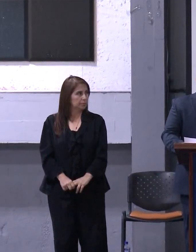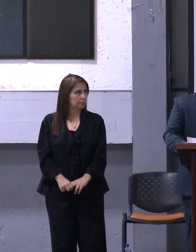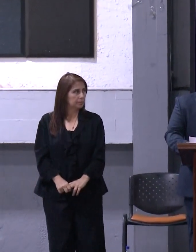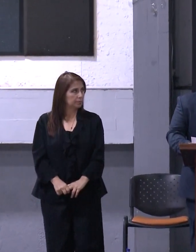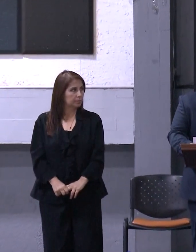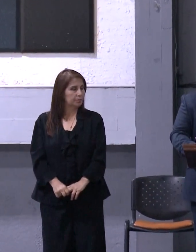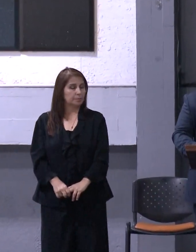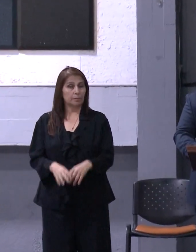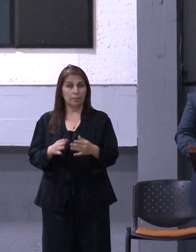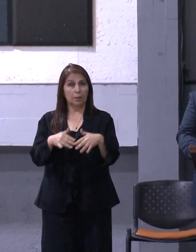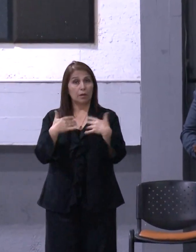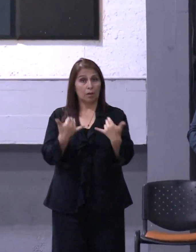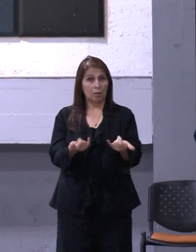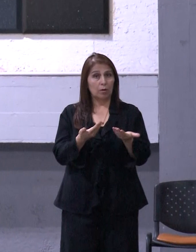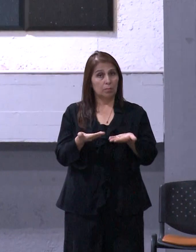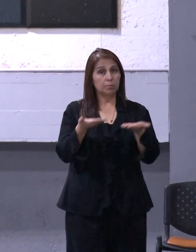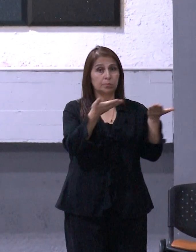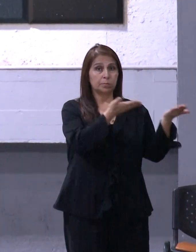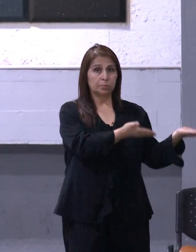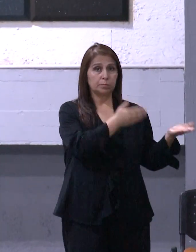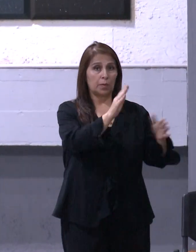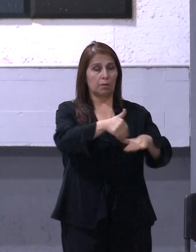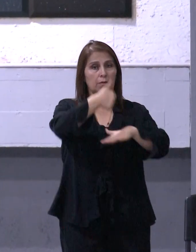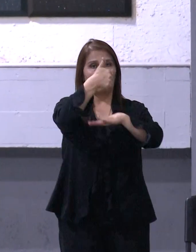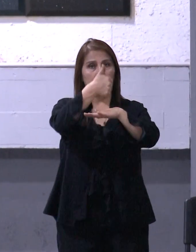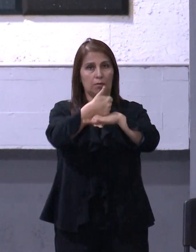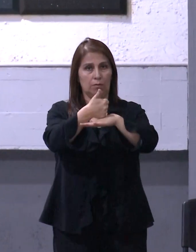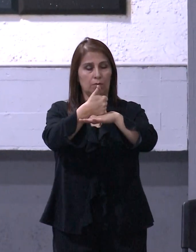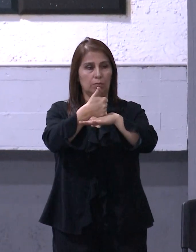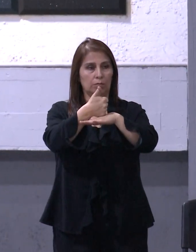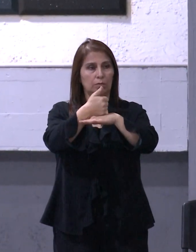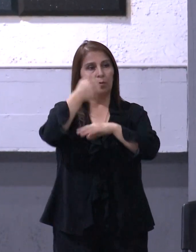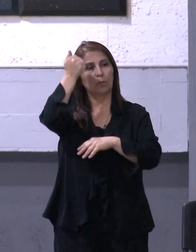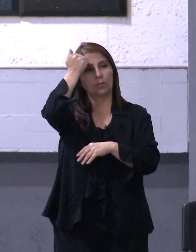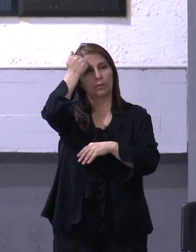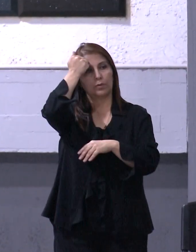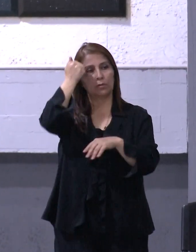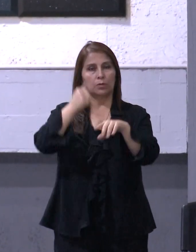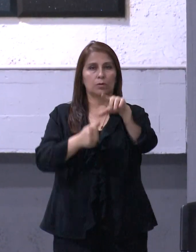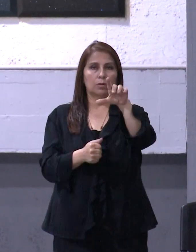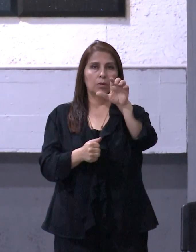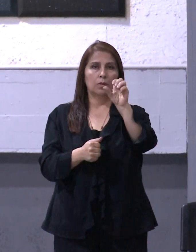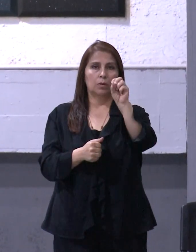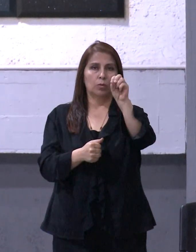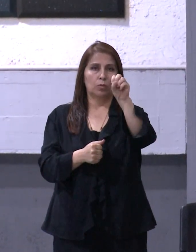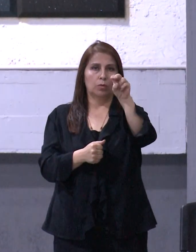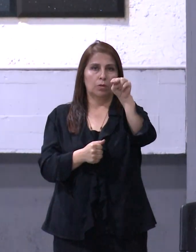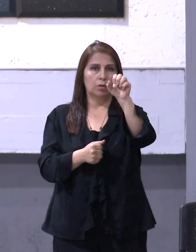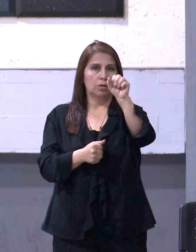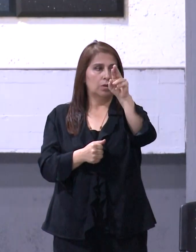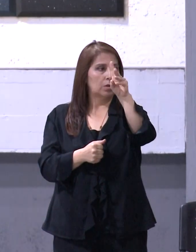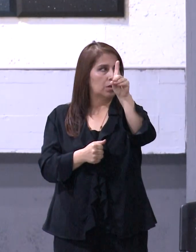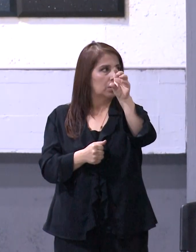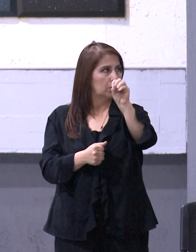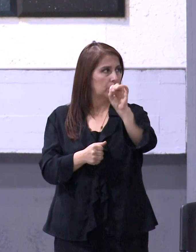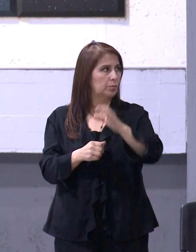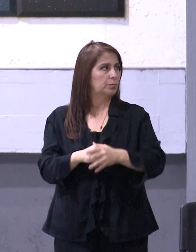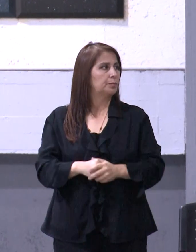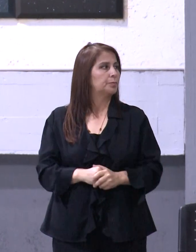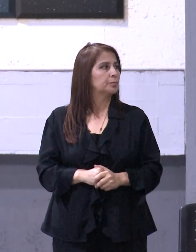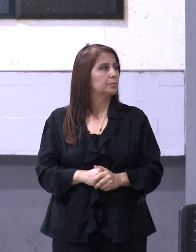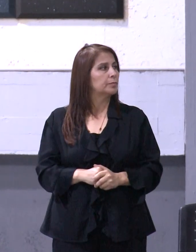a continuación palabras del señor rector de la universidad pedagógica nacional una breve señal